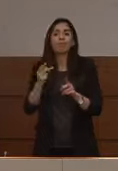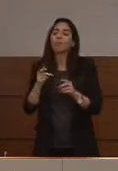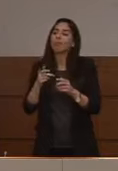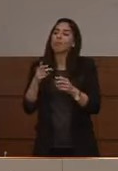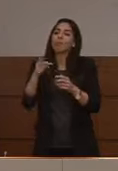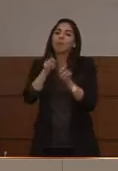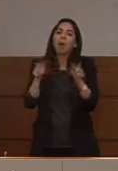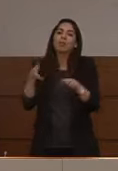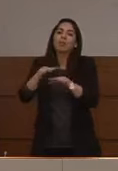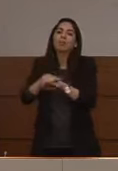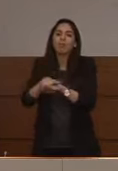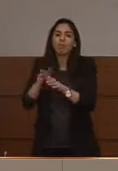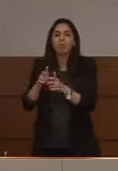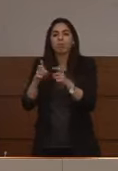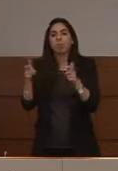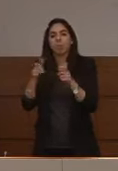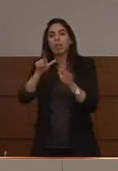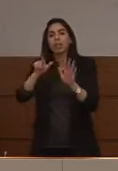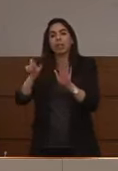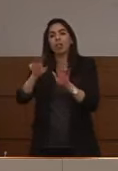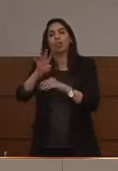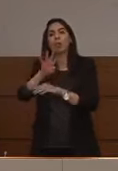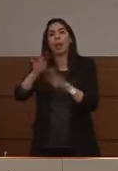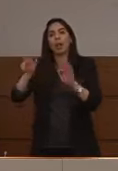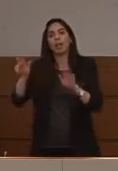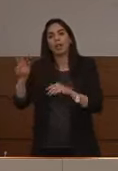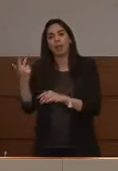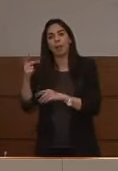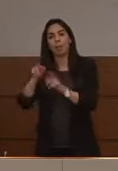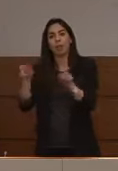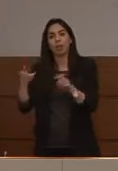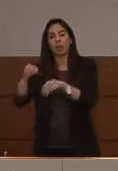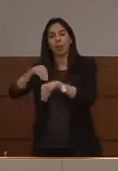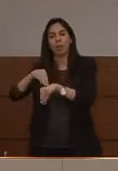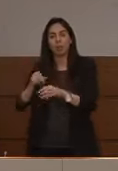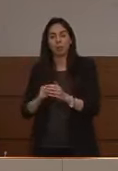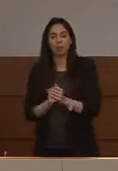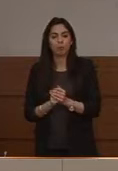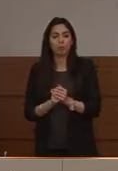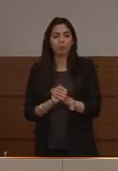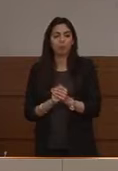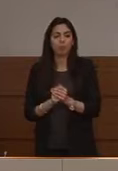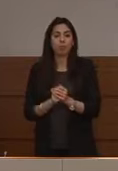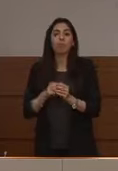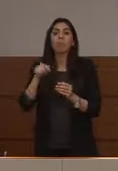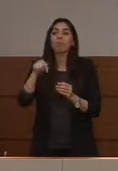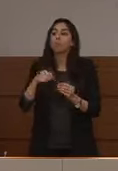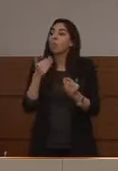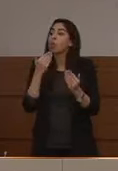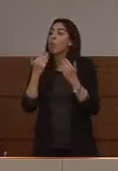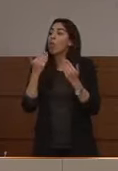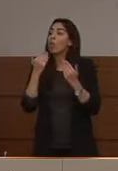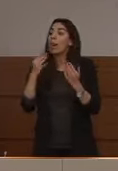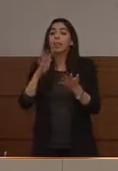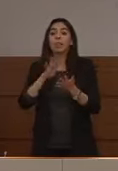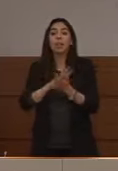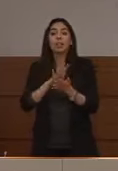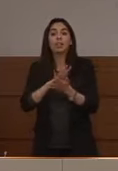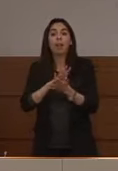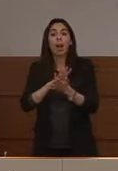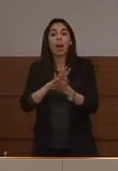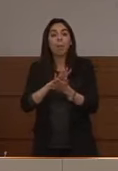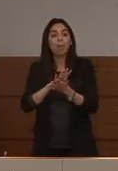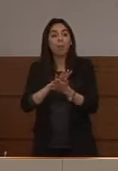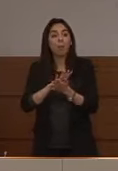743 persone io vorrei chiudere la conferenza stampa per quello che mi riguarda